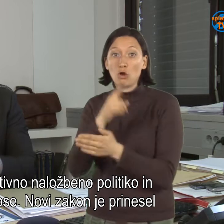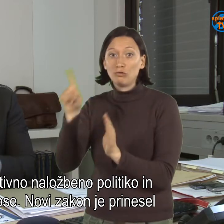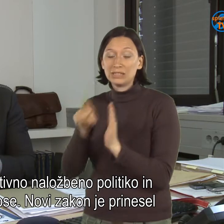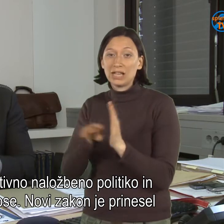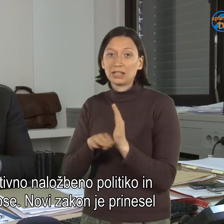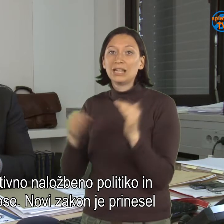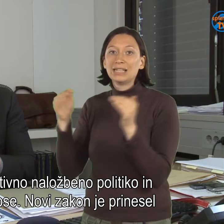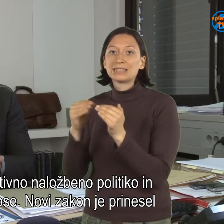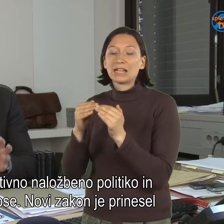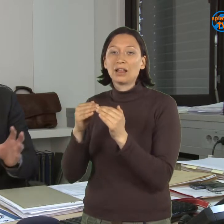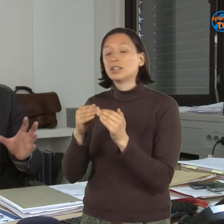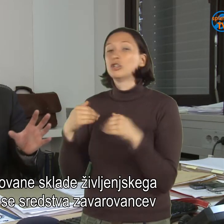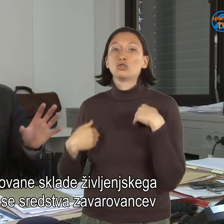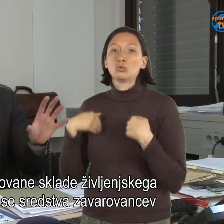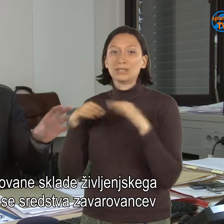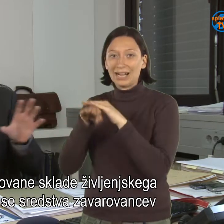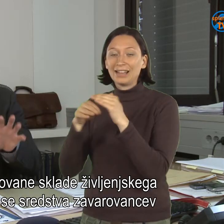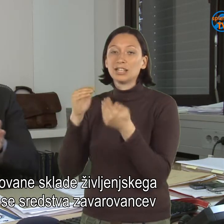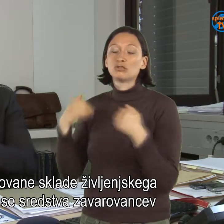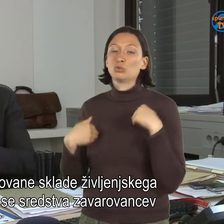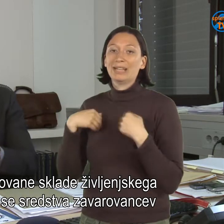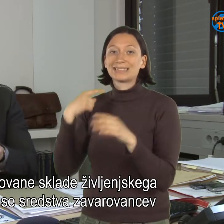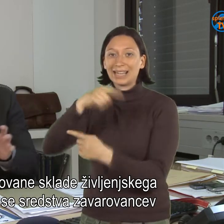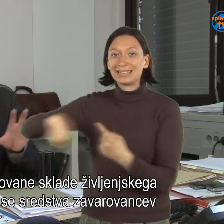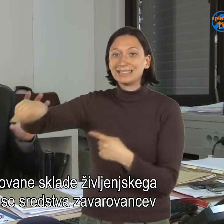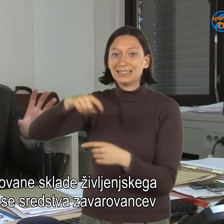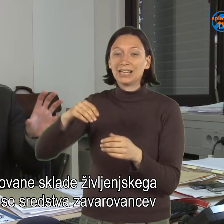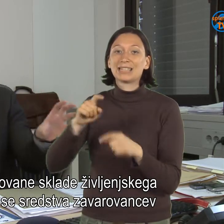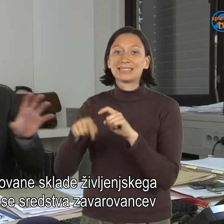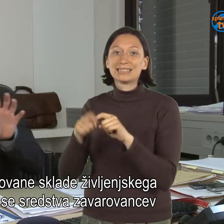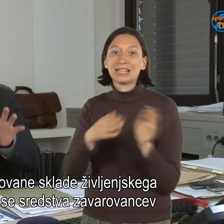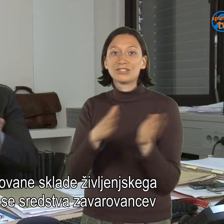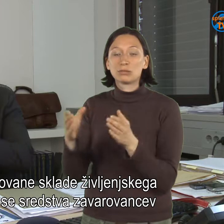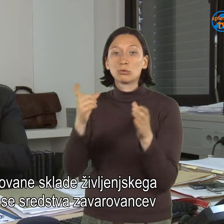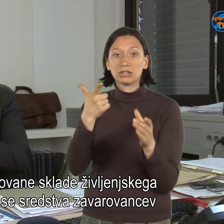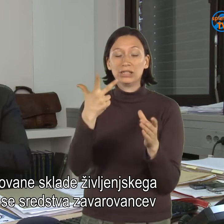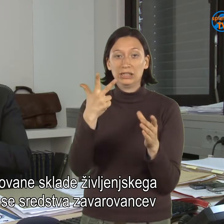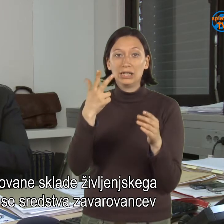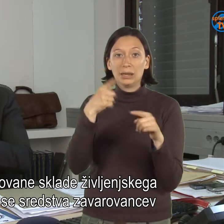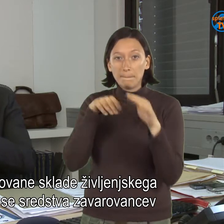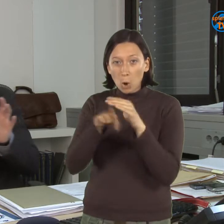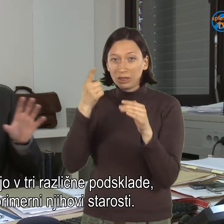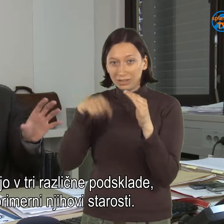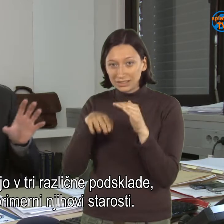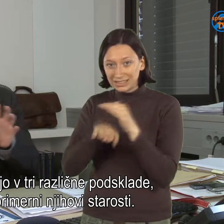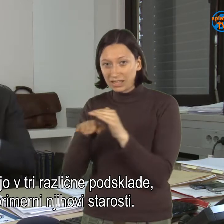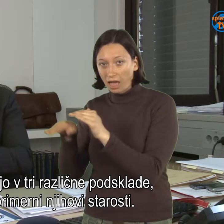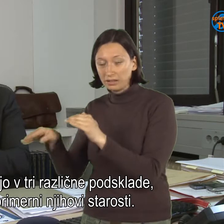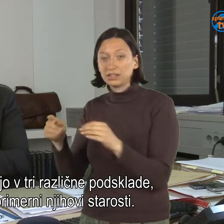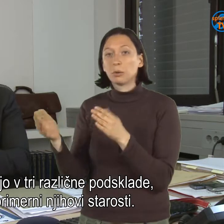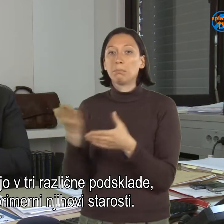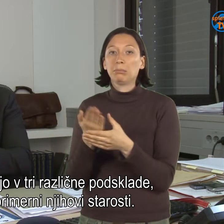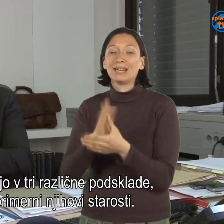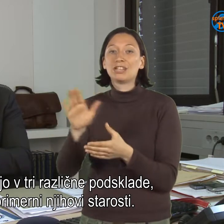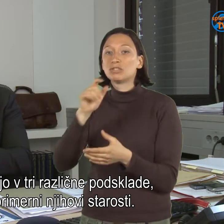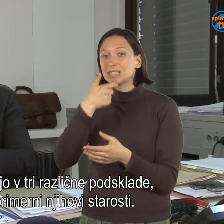sklade življenjskega cikla, kjer se sredstva zavarovancev razporejajo v 3 različne podsklade, ki so primerni